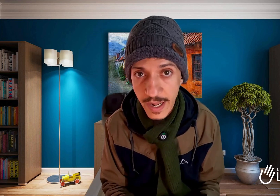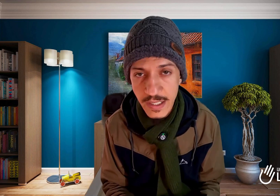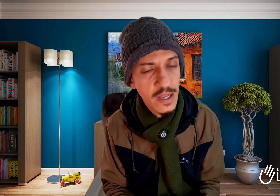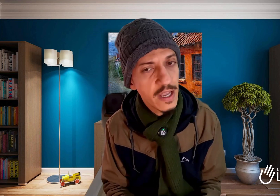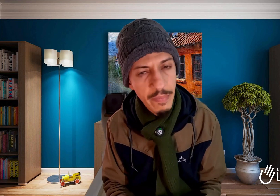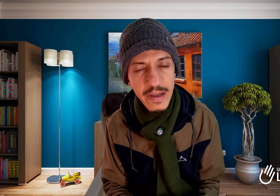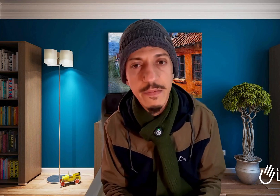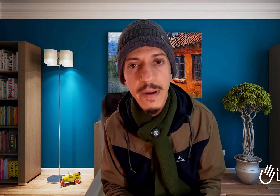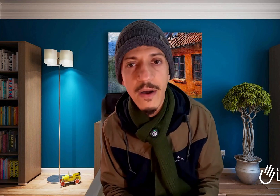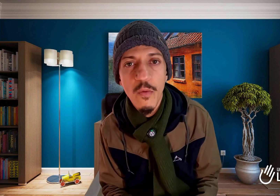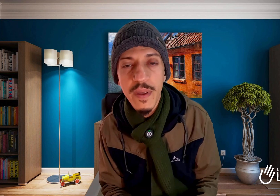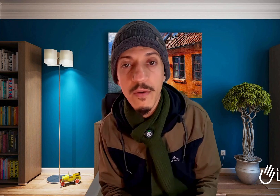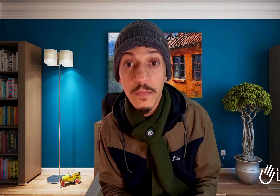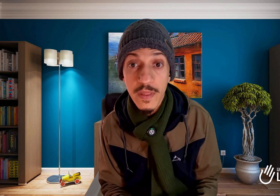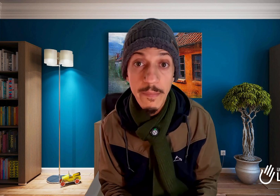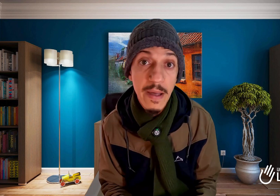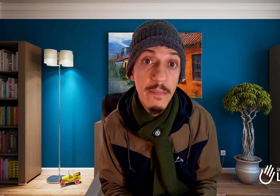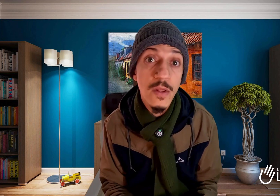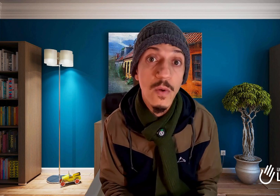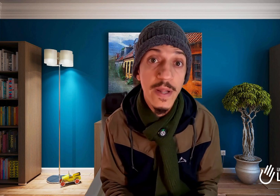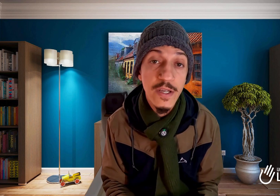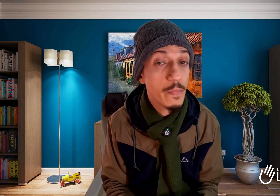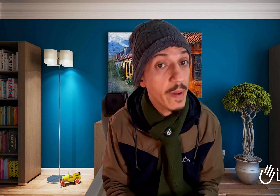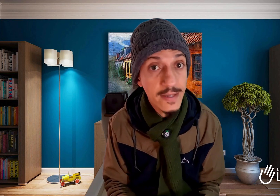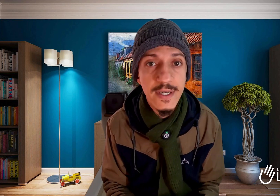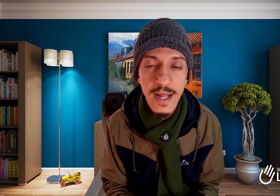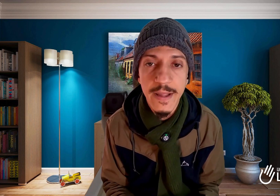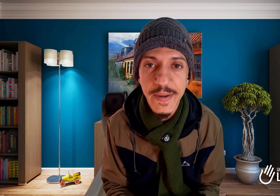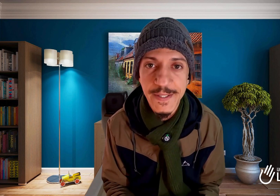e participar comigo da minha mentoria de prática na Libras.